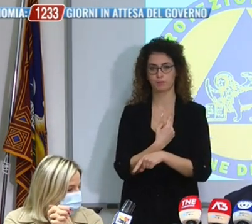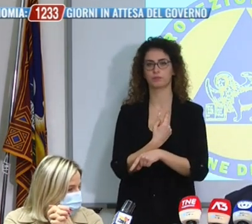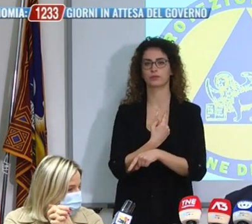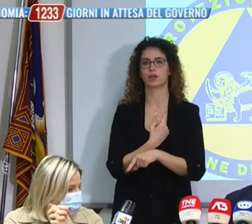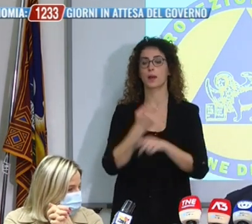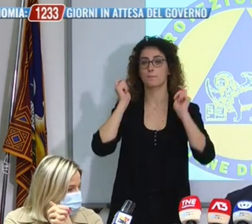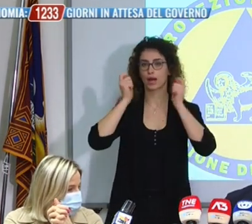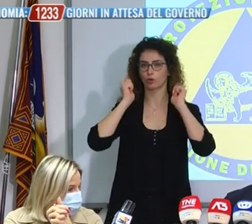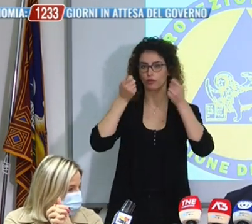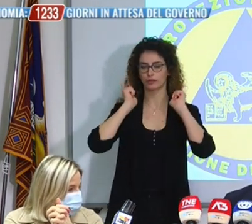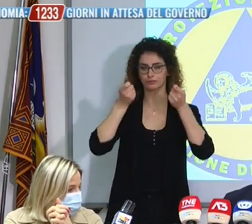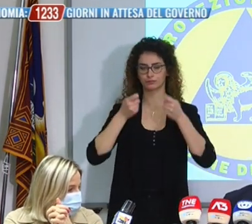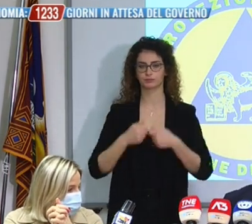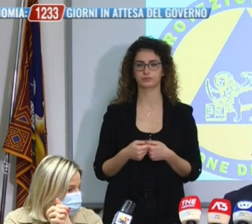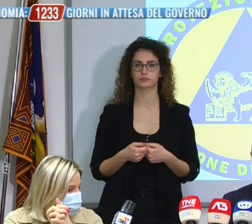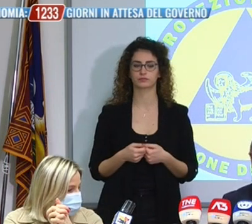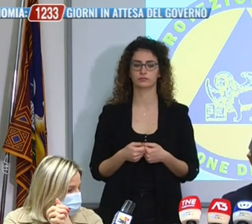Padova,